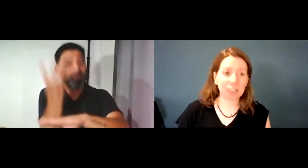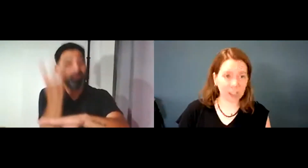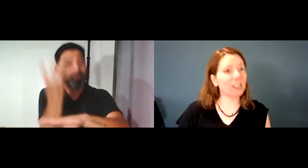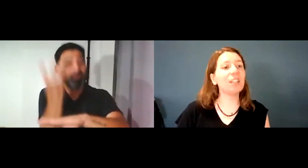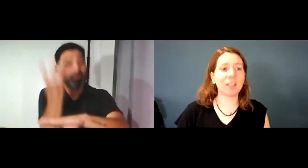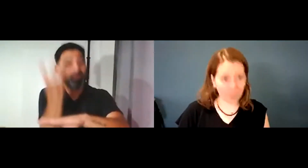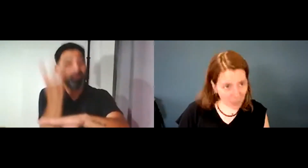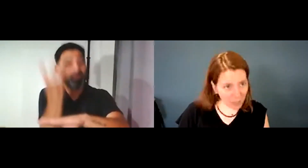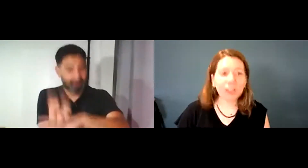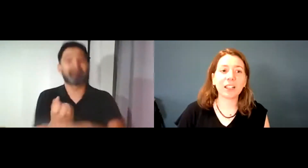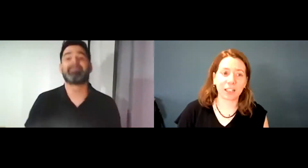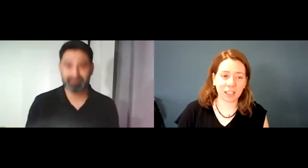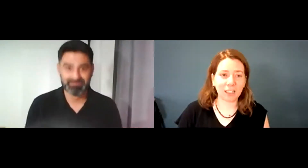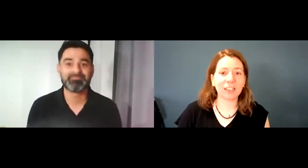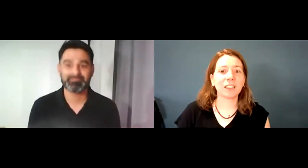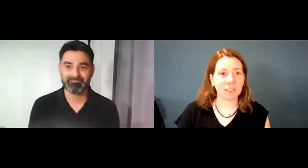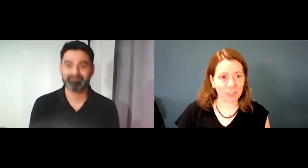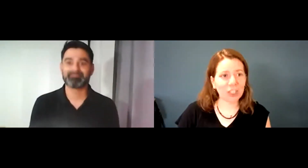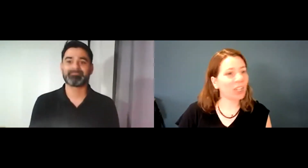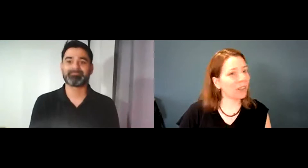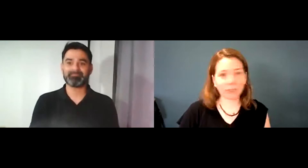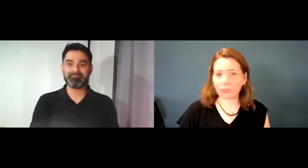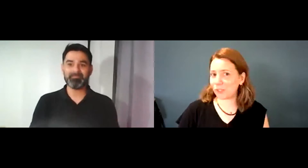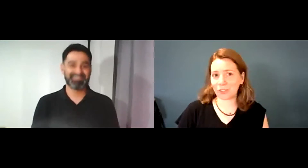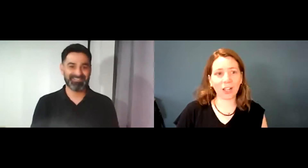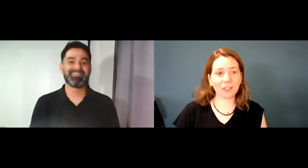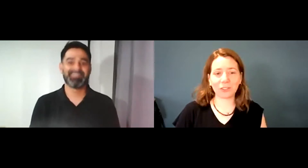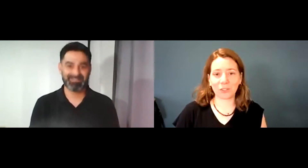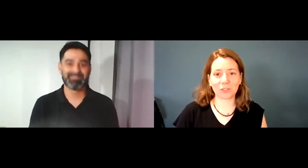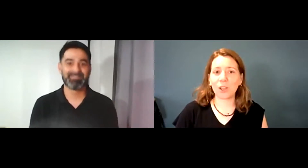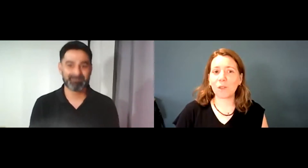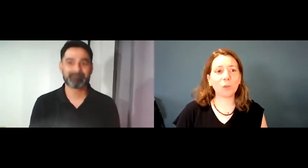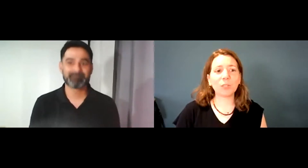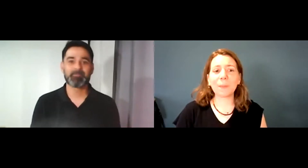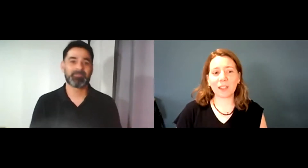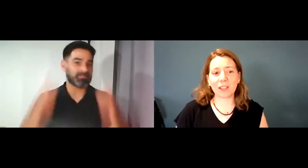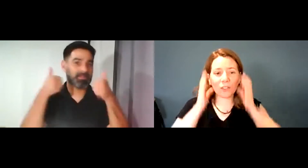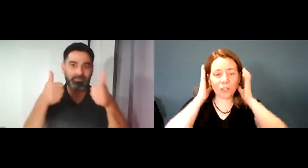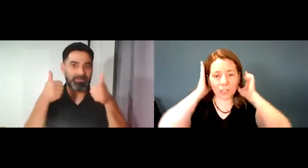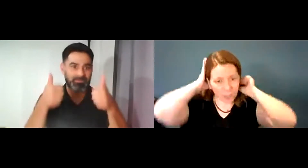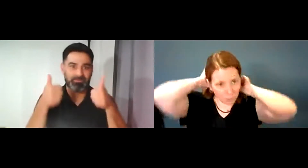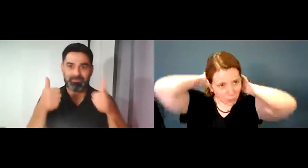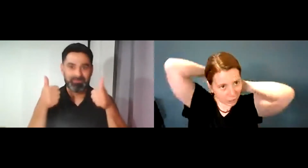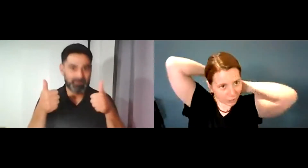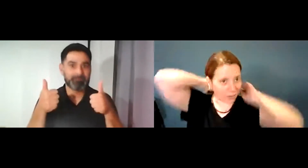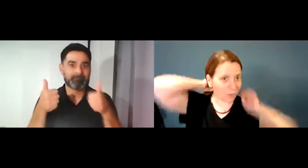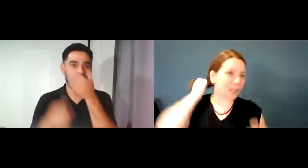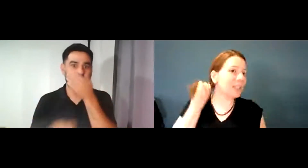Sí. Y también lo descargué. Sí, llegaron todos. Fue un tema de edición que, bueno, que quedaron así los que